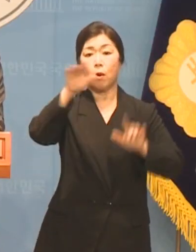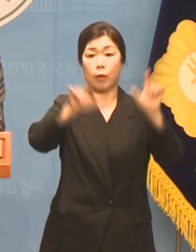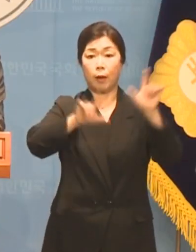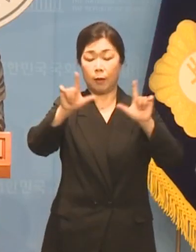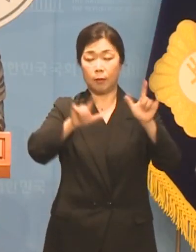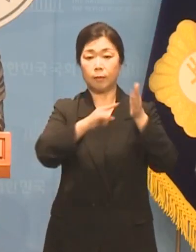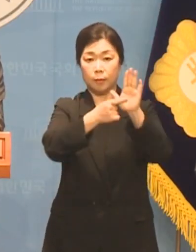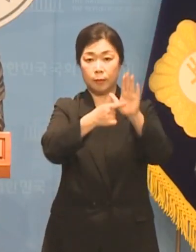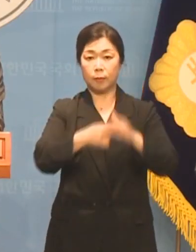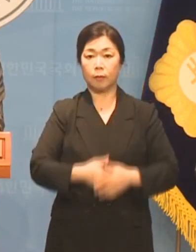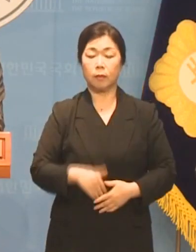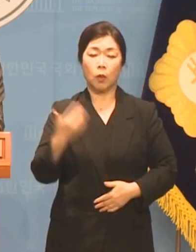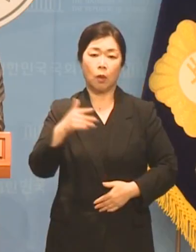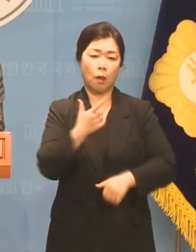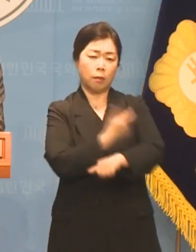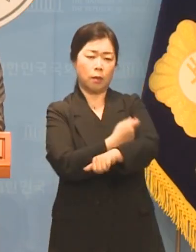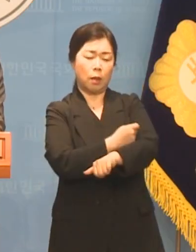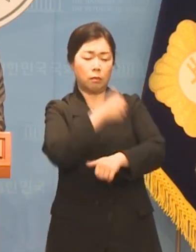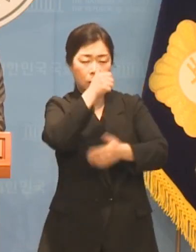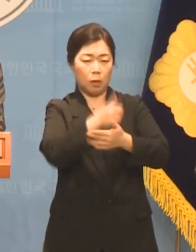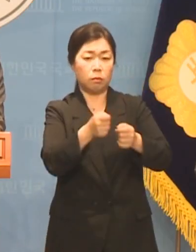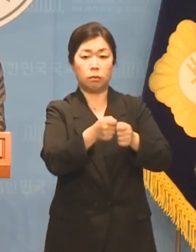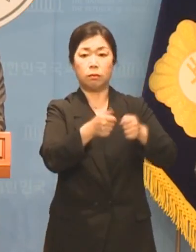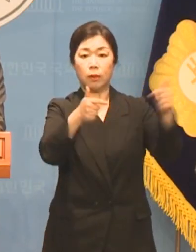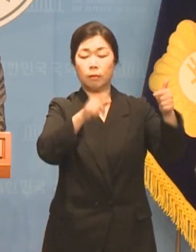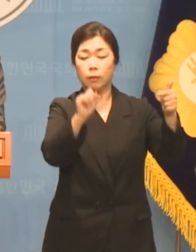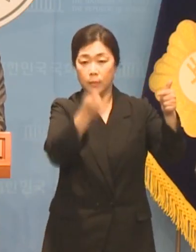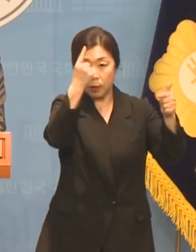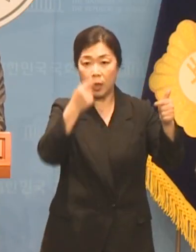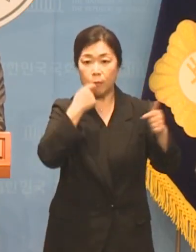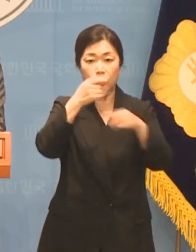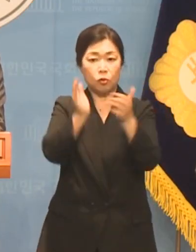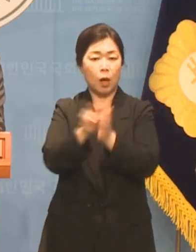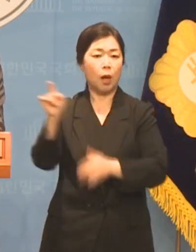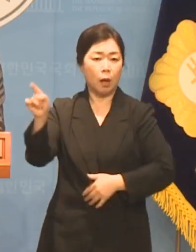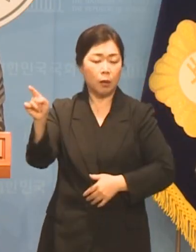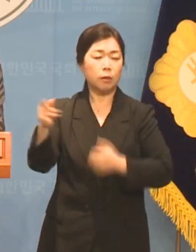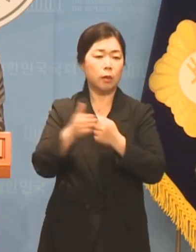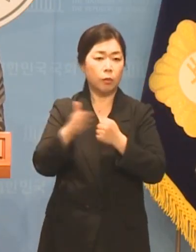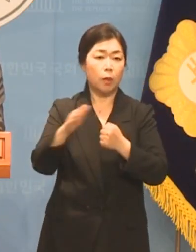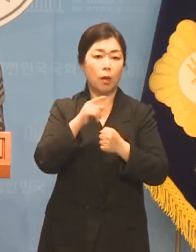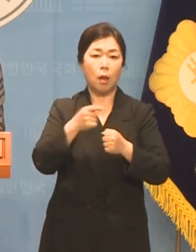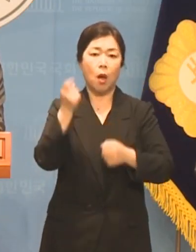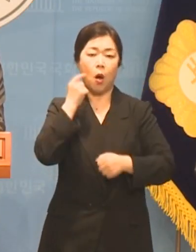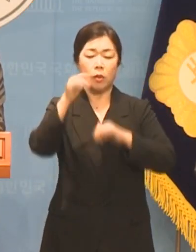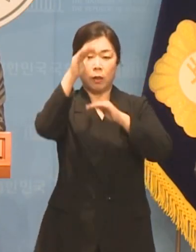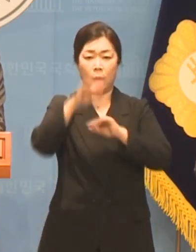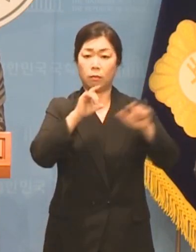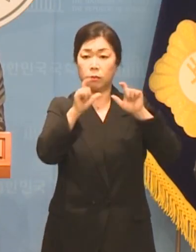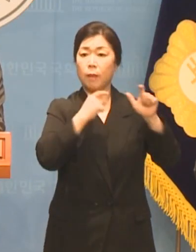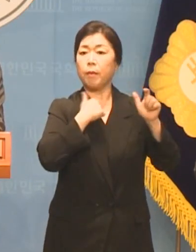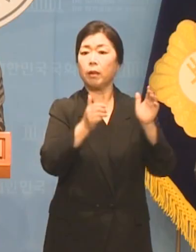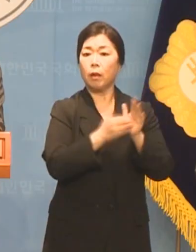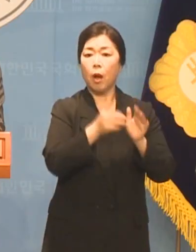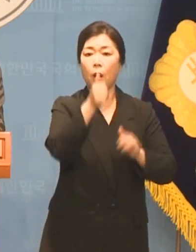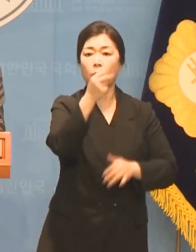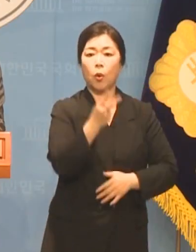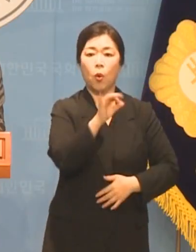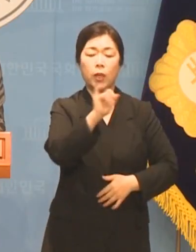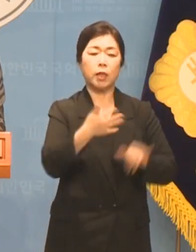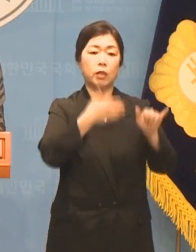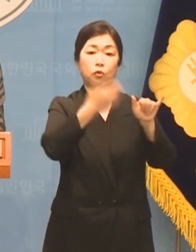드립니다. 최근 마약 범죄의 급증 원인이 더불어민주당에 있다는 허위 사실을 유포한 유튜브 채널 효잉의